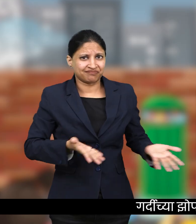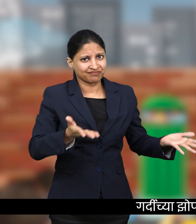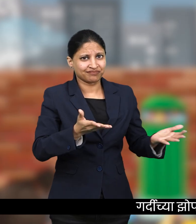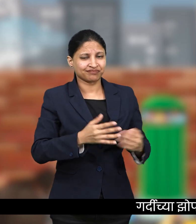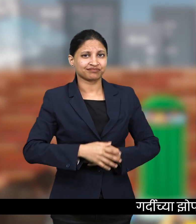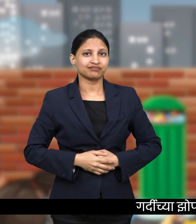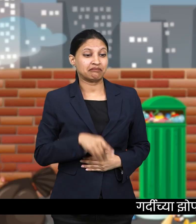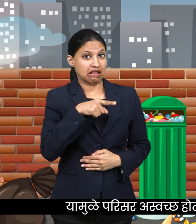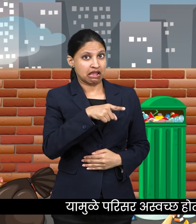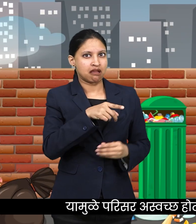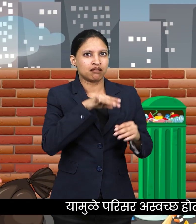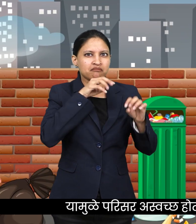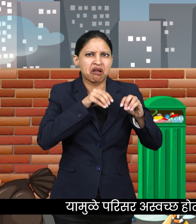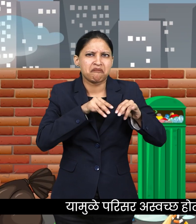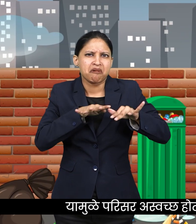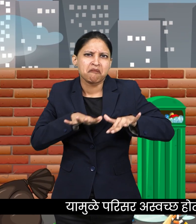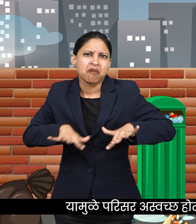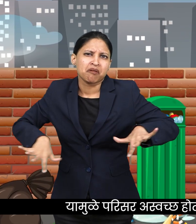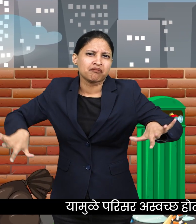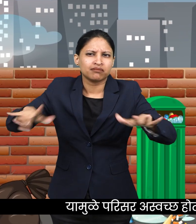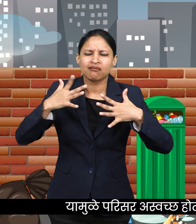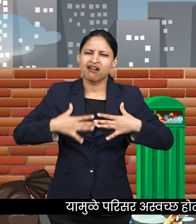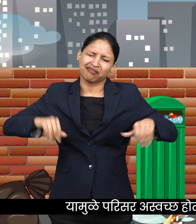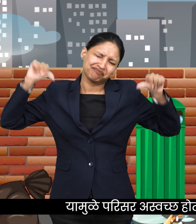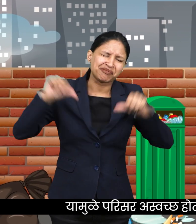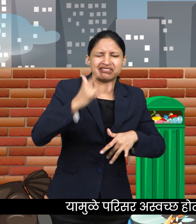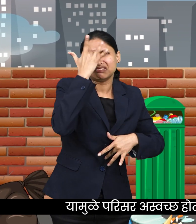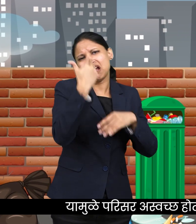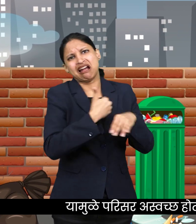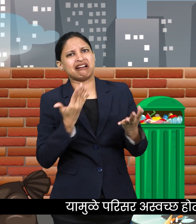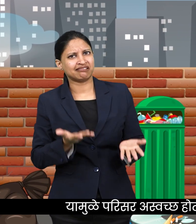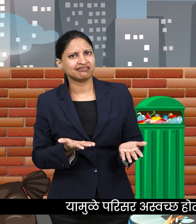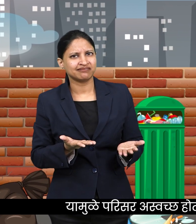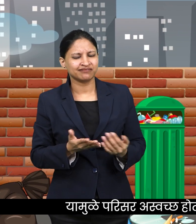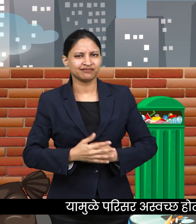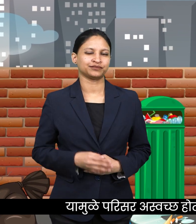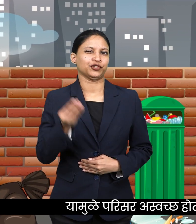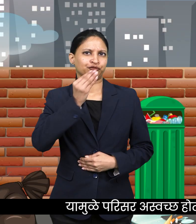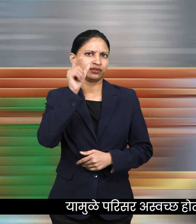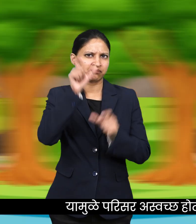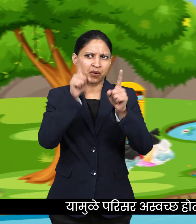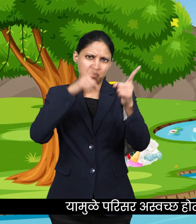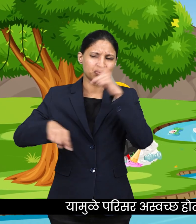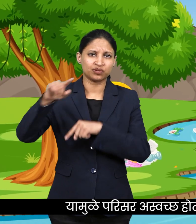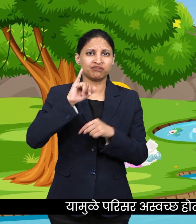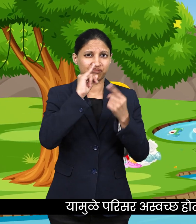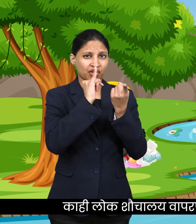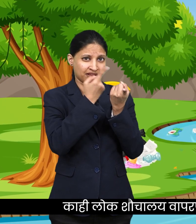झोपडपट्ट्यांमध्ये राहतात. यामुळे परिसर अस्वच्छ होतो आणि ते कोणासाठीही